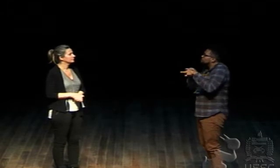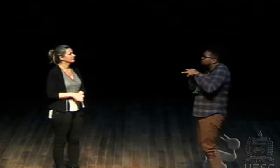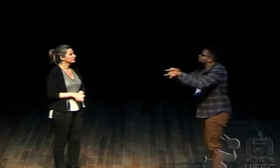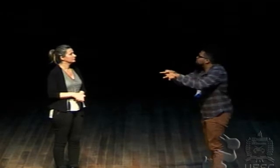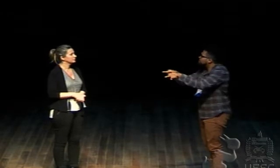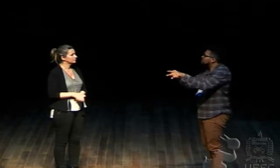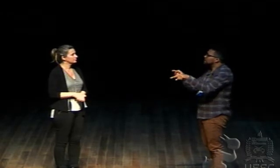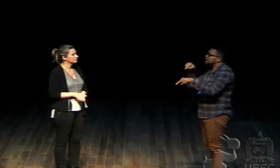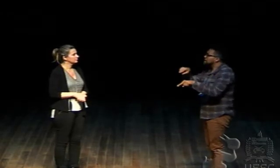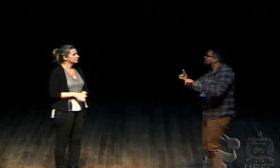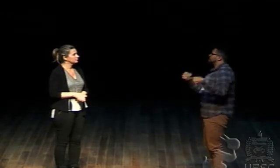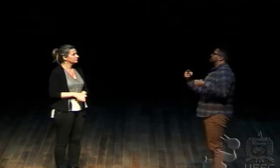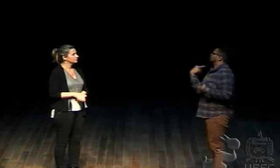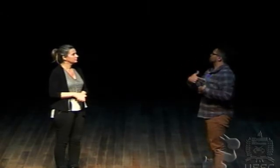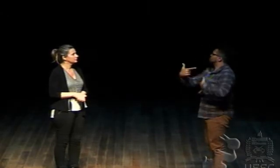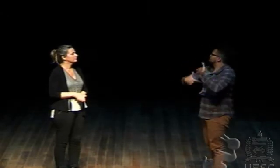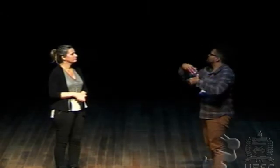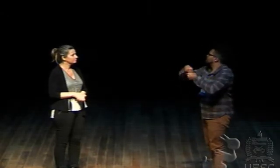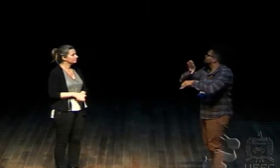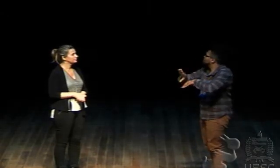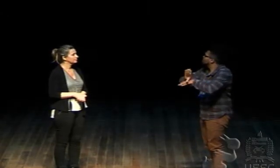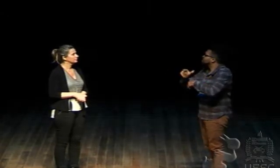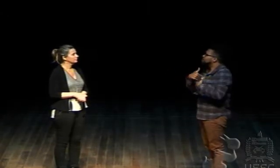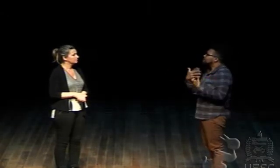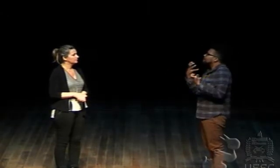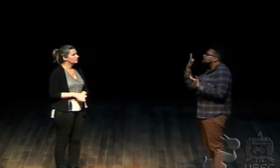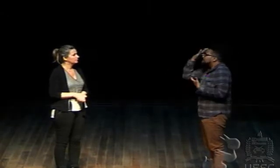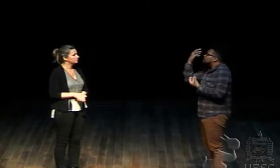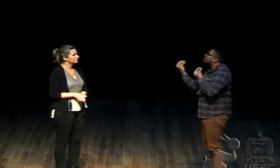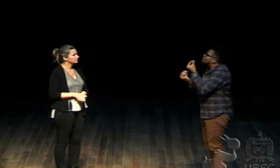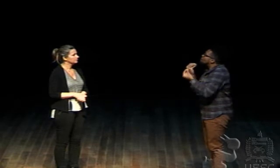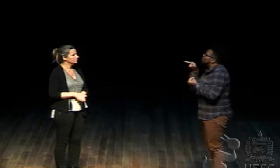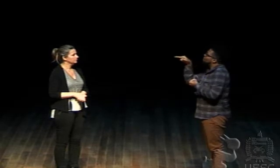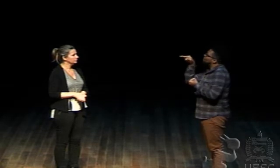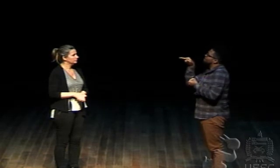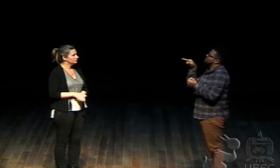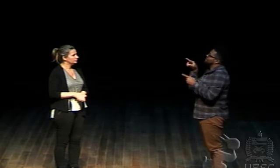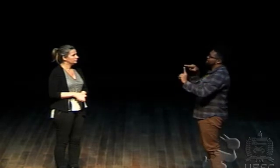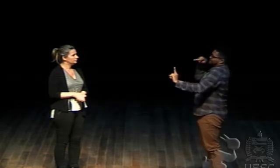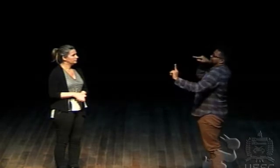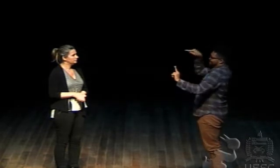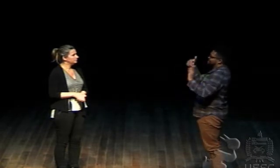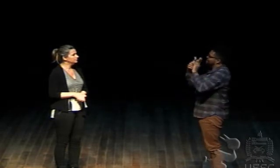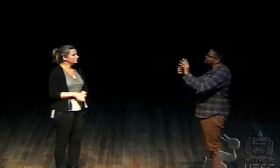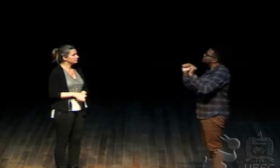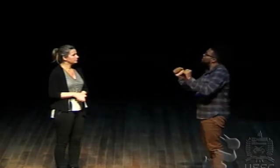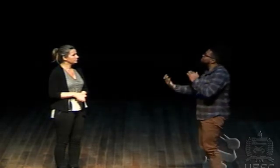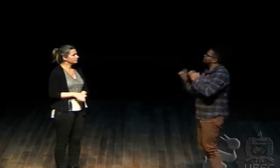de sinais, diferente de um perfil que nós tínhamos antes, de profissionais que aprendiam língua de sinais, já sabiam língua de sinais e depois ingressavam